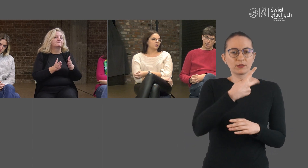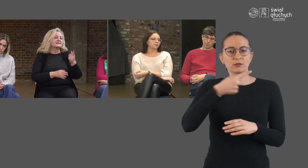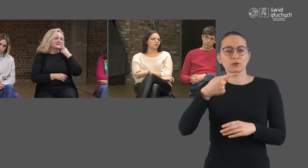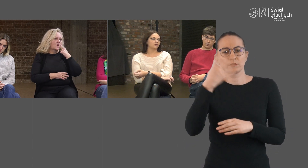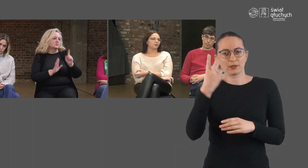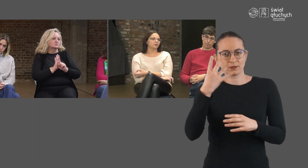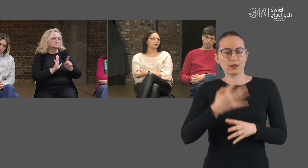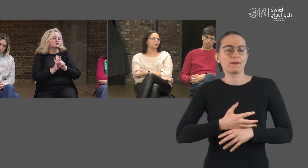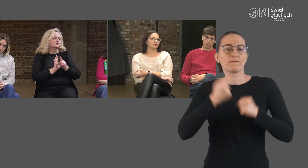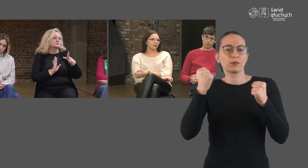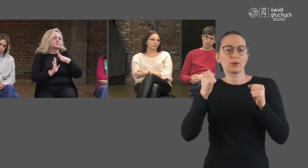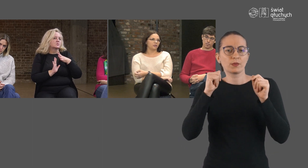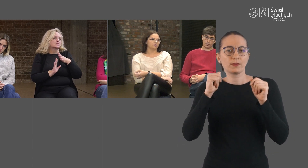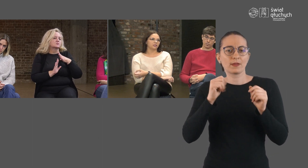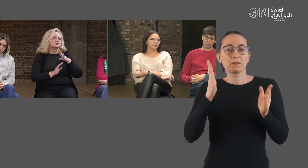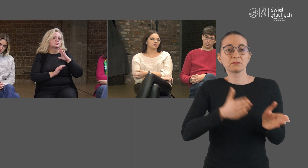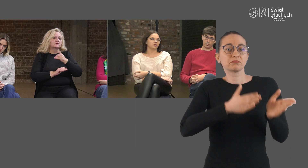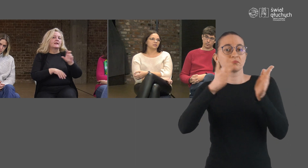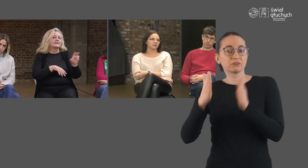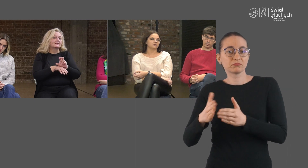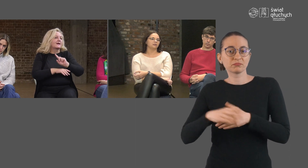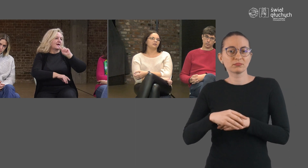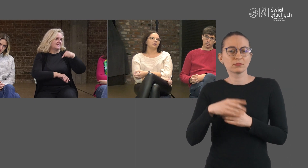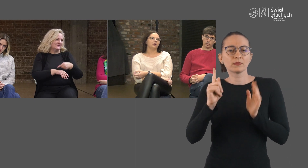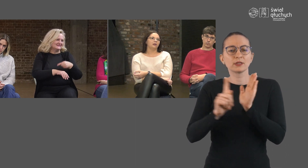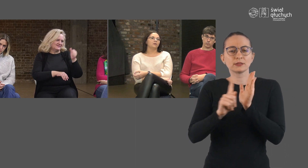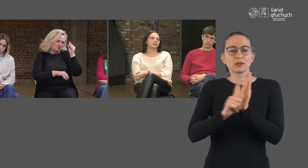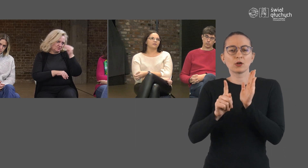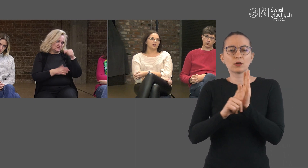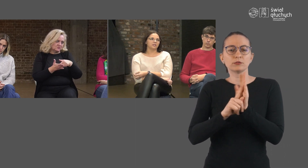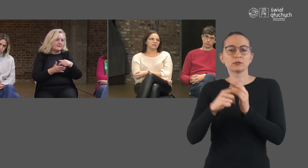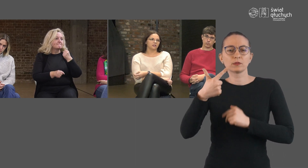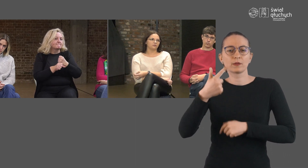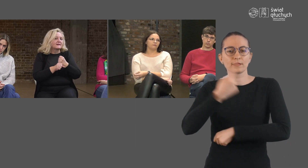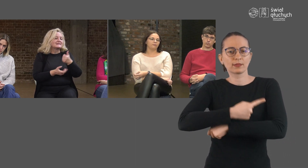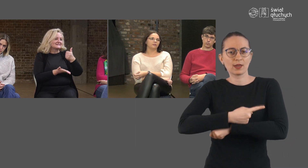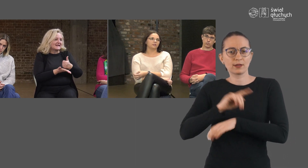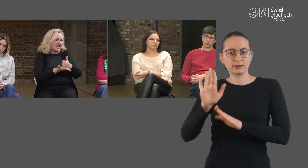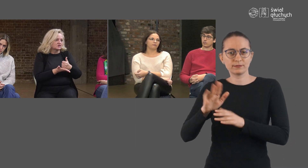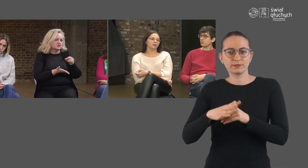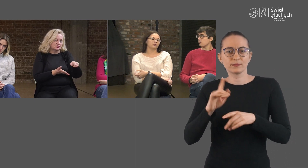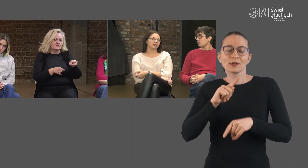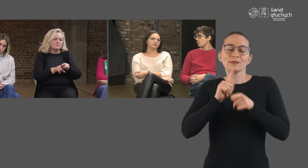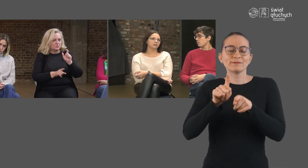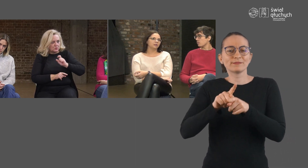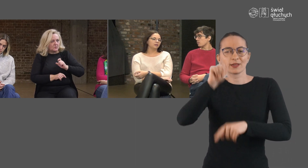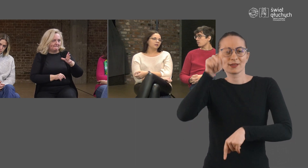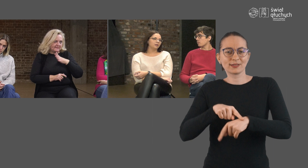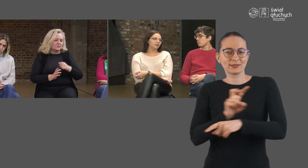zaocznie chodziłam do szkoły jako technik administracji. Pracowałam na stażu też w